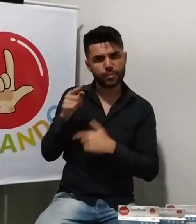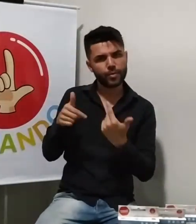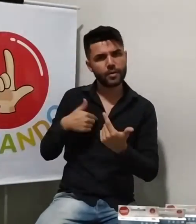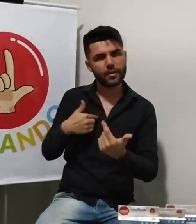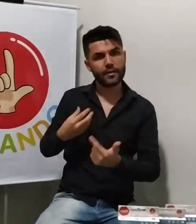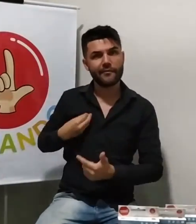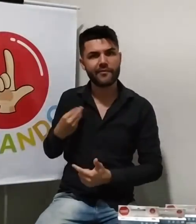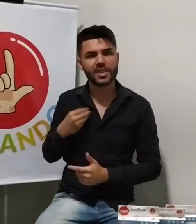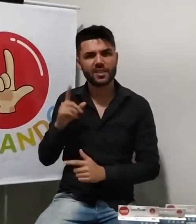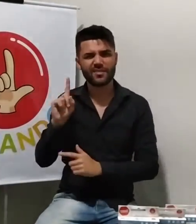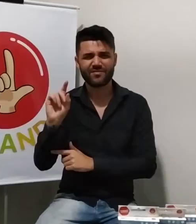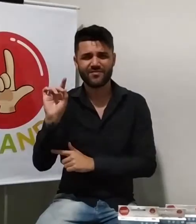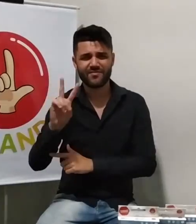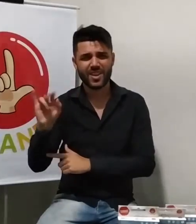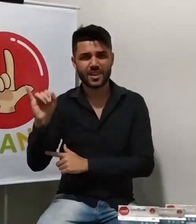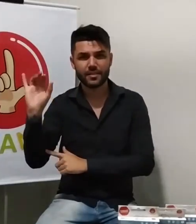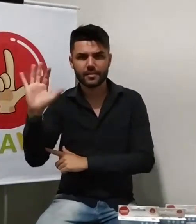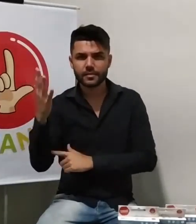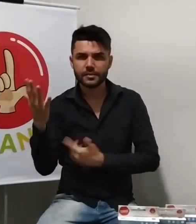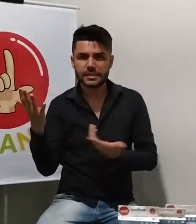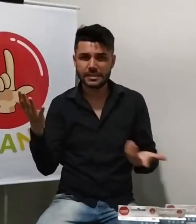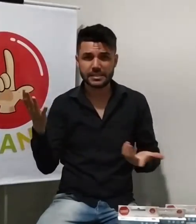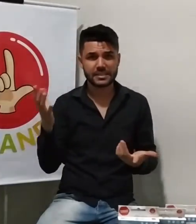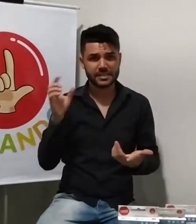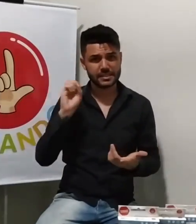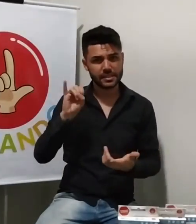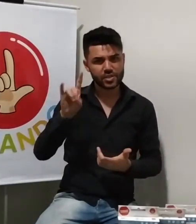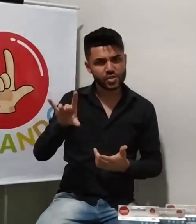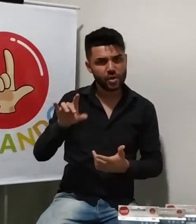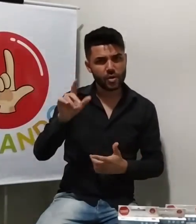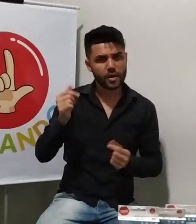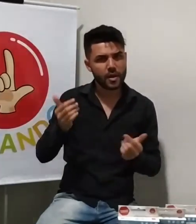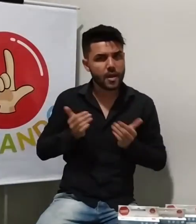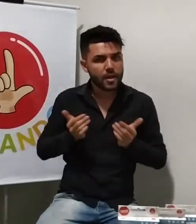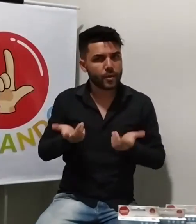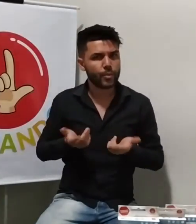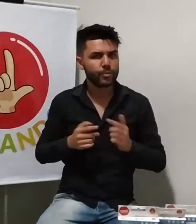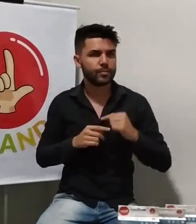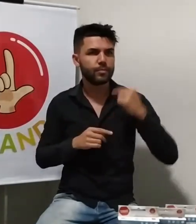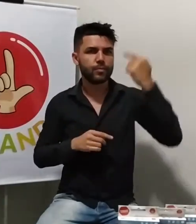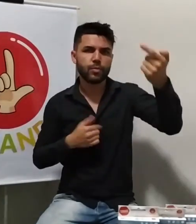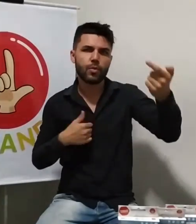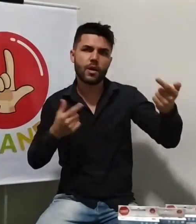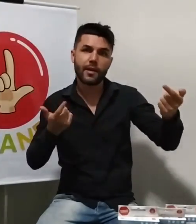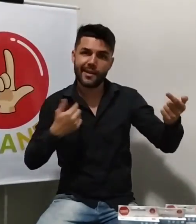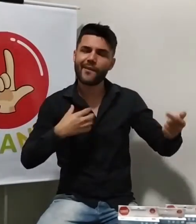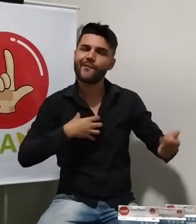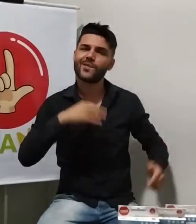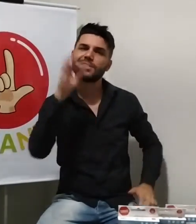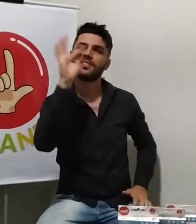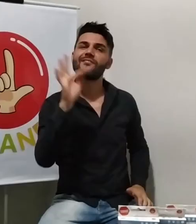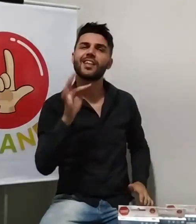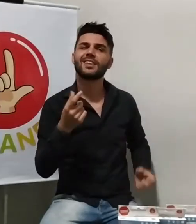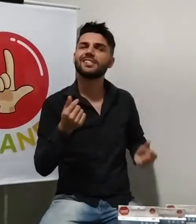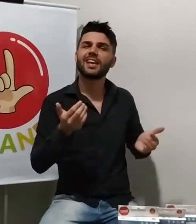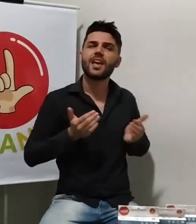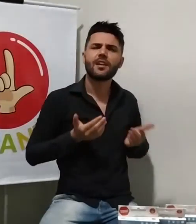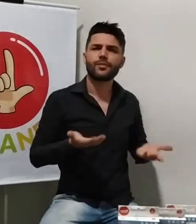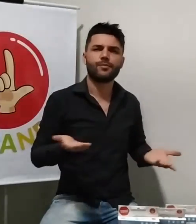vai. Algumas coisas você não resolve sendo rico. Você não vai ser mais feliz depois que você for mais rico. Você pode ser mais realizado, você pode ter mais conforto, você pode ter